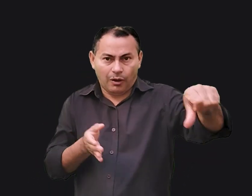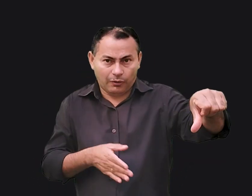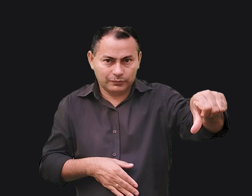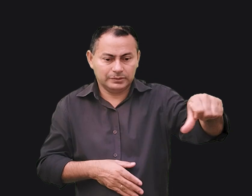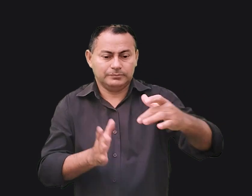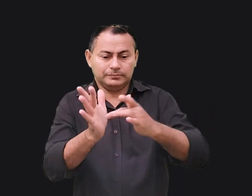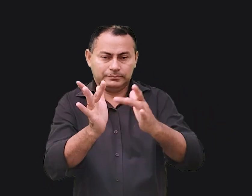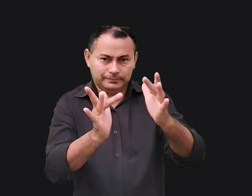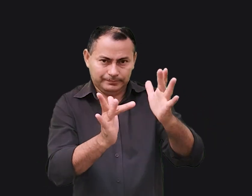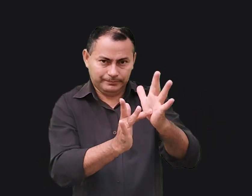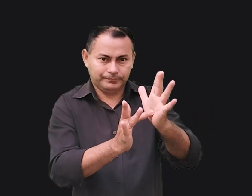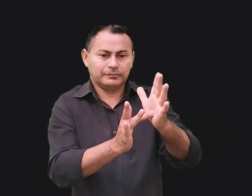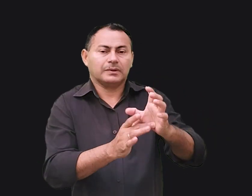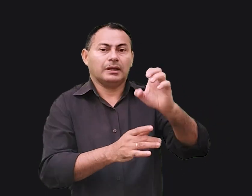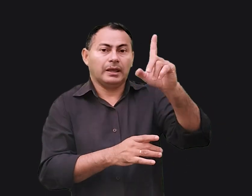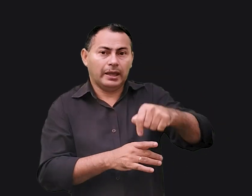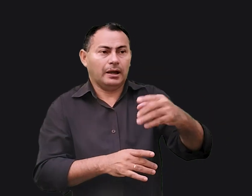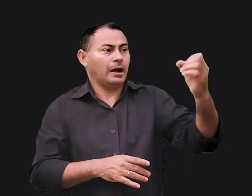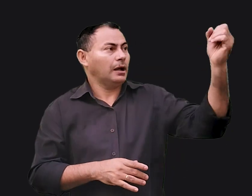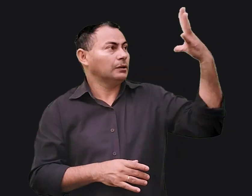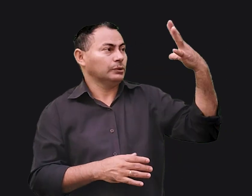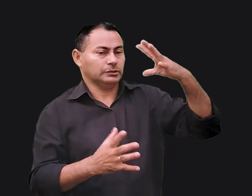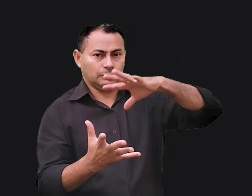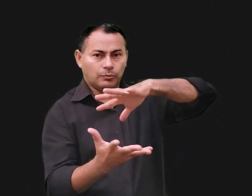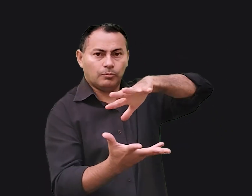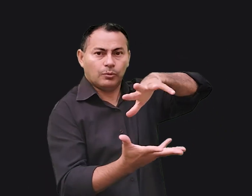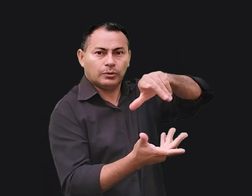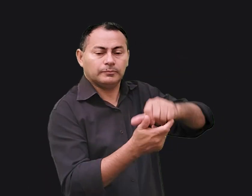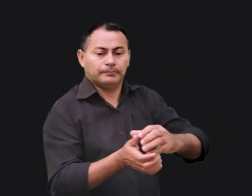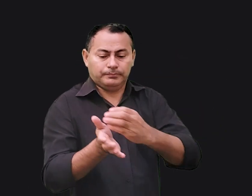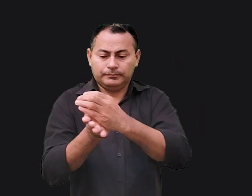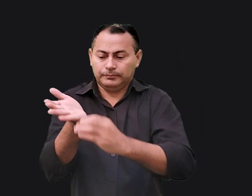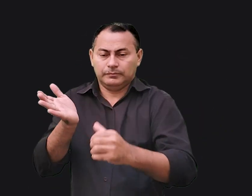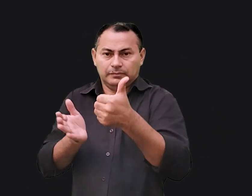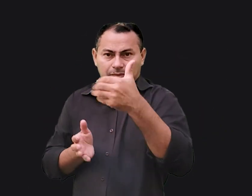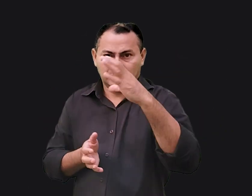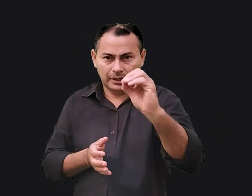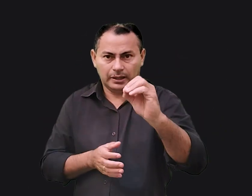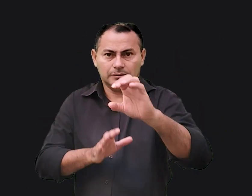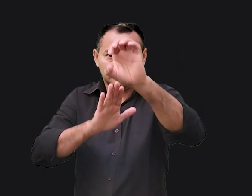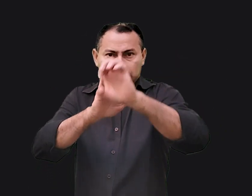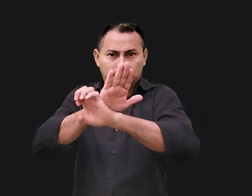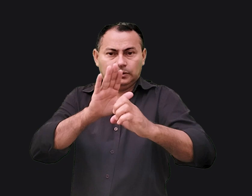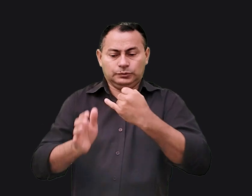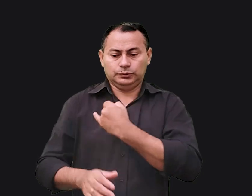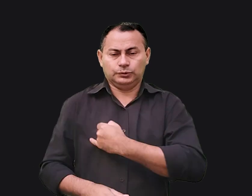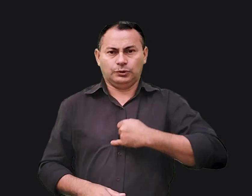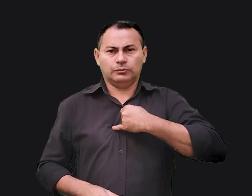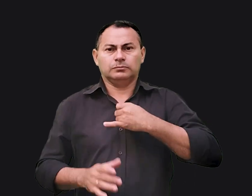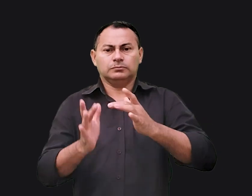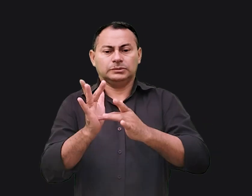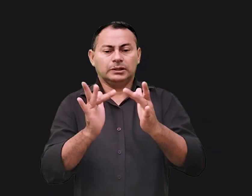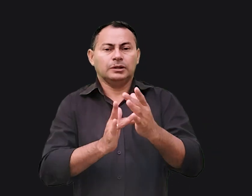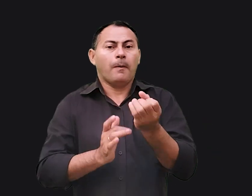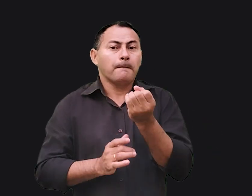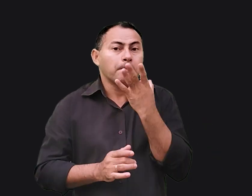9, Jesus é a luz do mundo. No capítulo 10 do Evangelho de João, Jesus é o bom